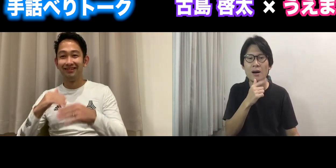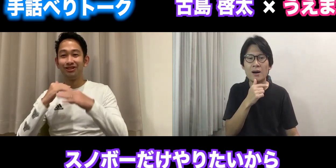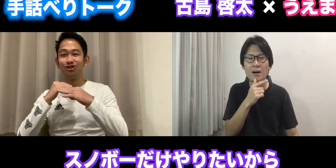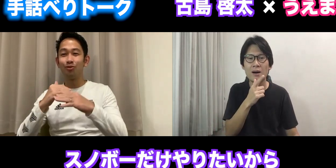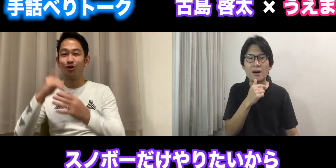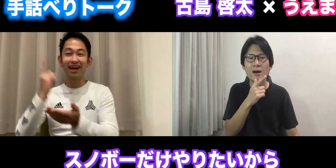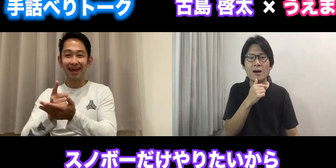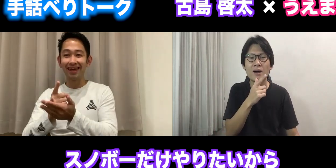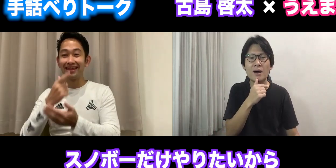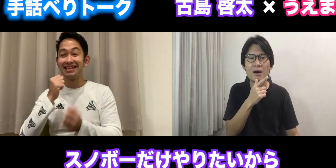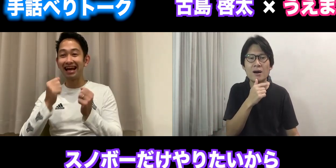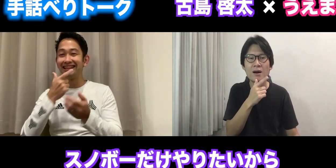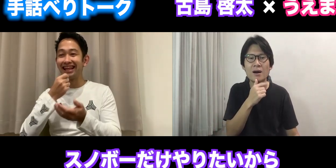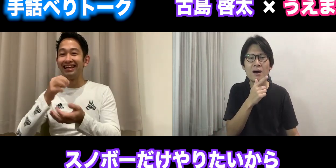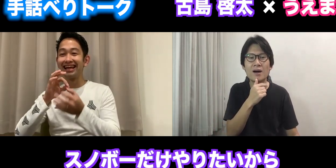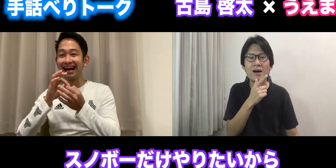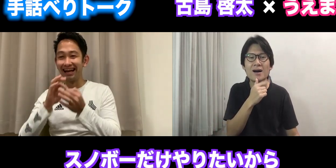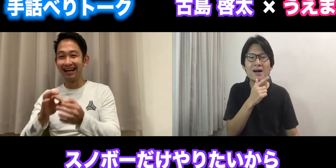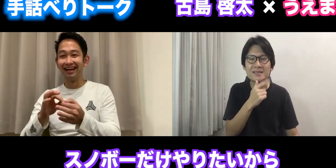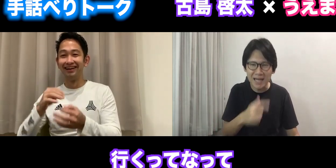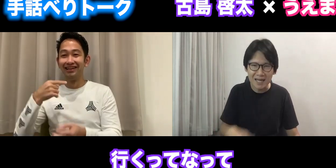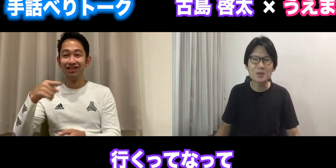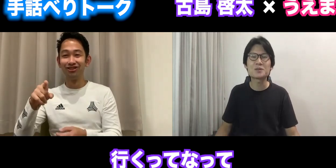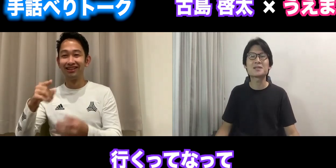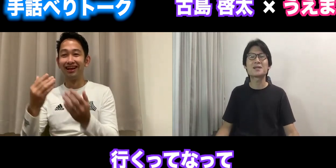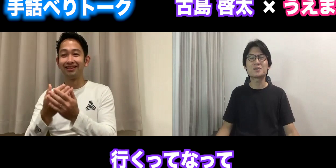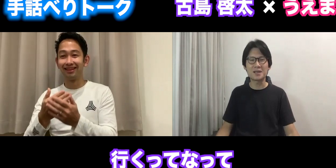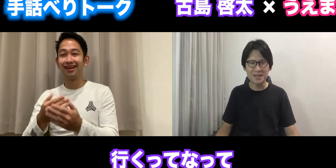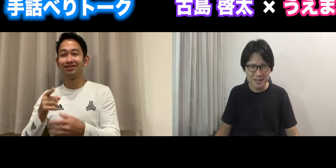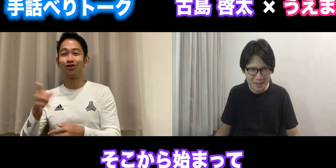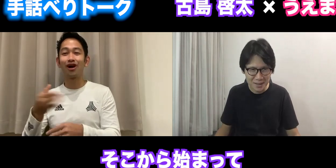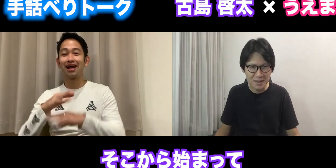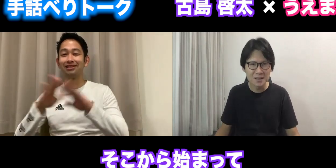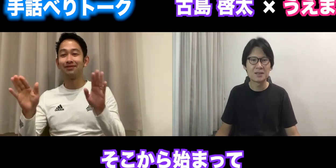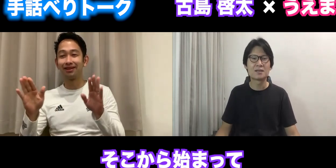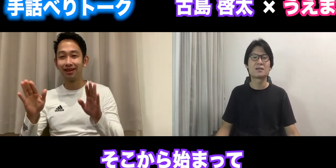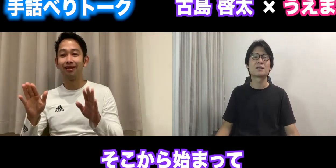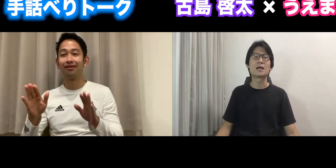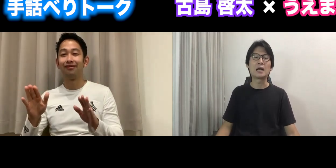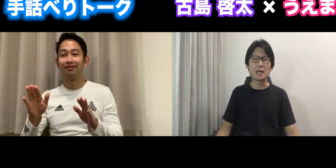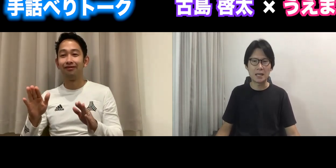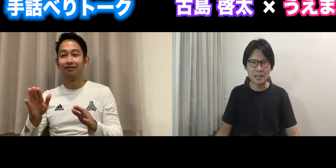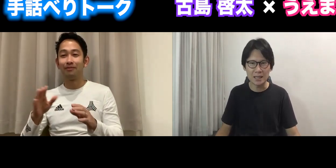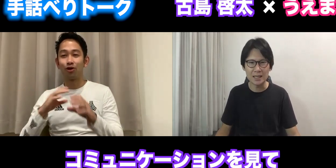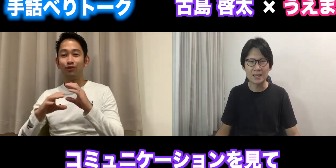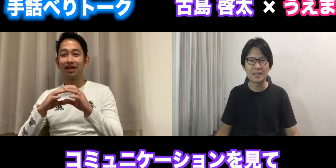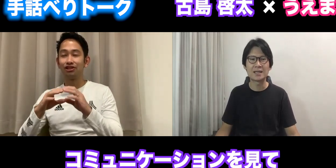でその棒だけやりたいからまあ上手くなってそこから変に乗ってコミュニケーション